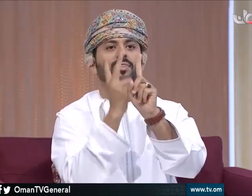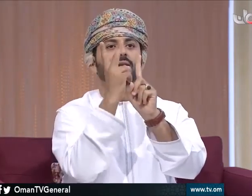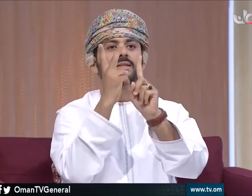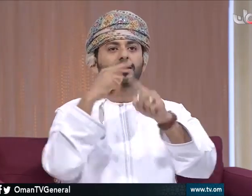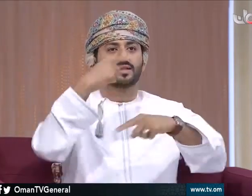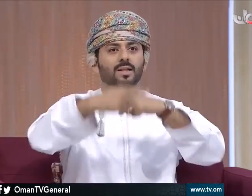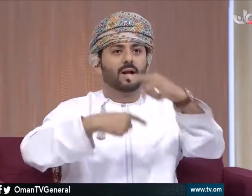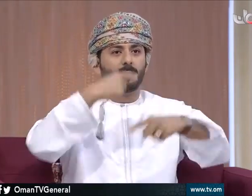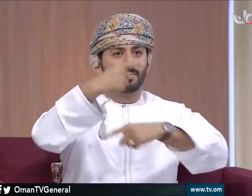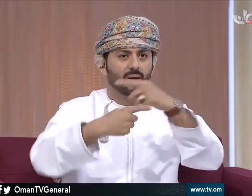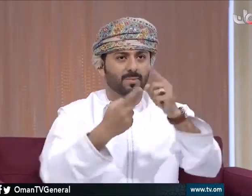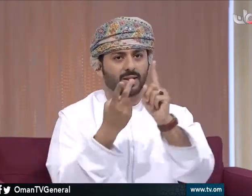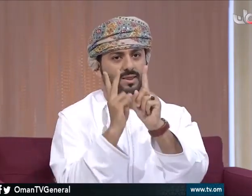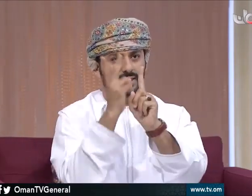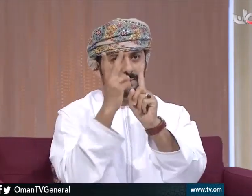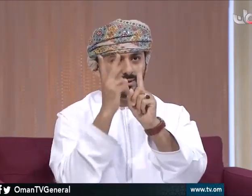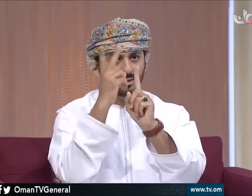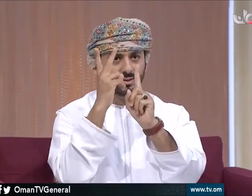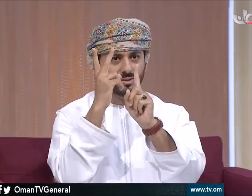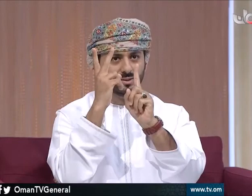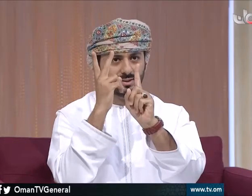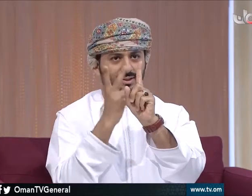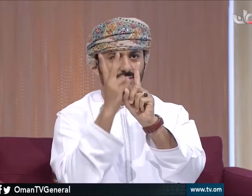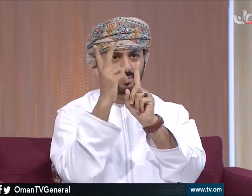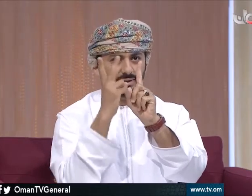والملتقى الذي